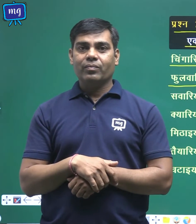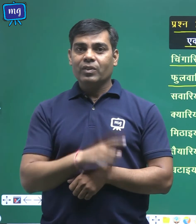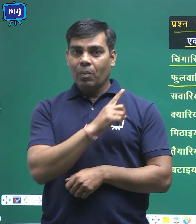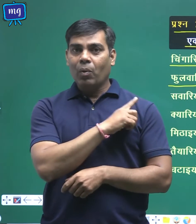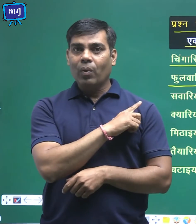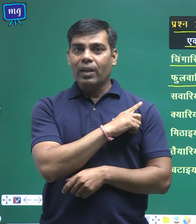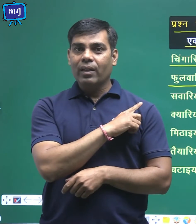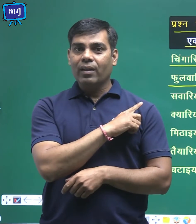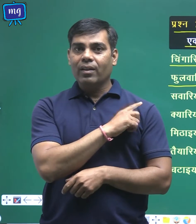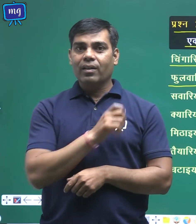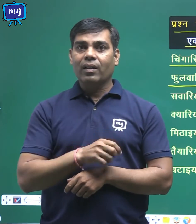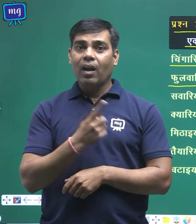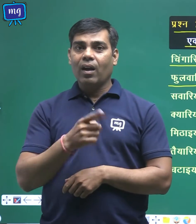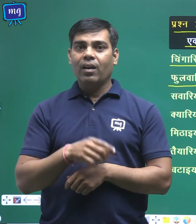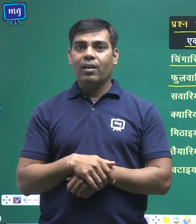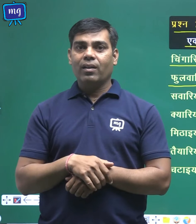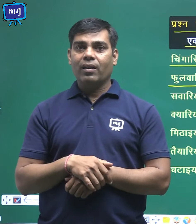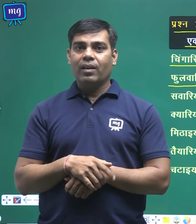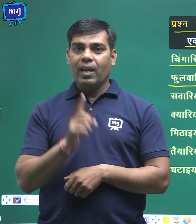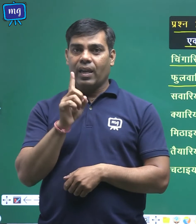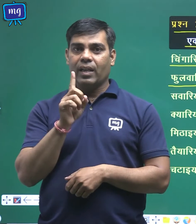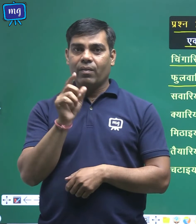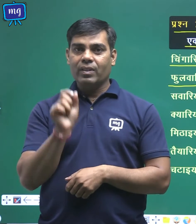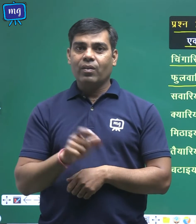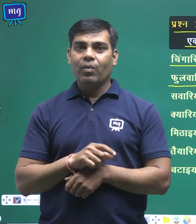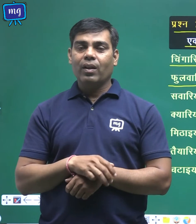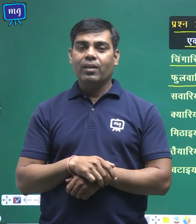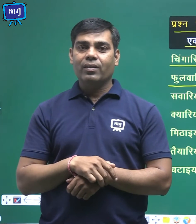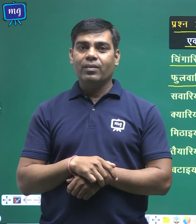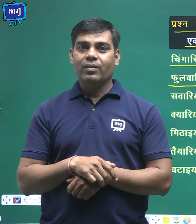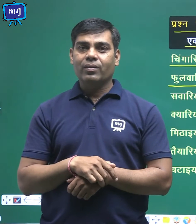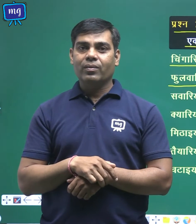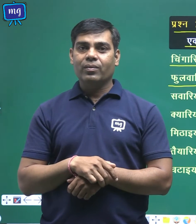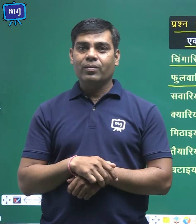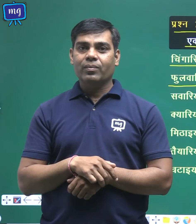फुलवारियाँ का एक वचन होगा